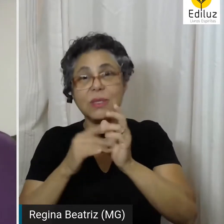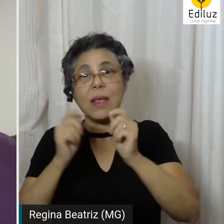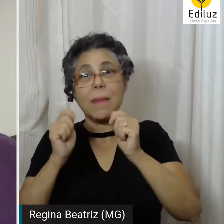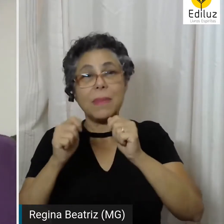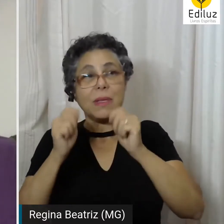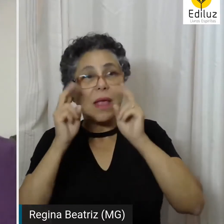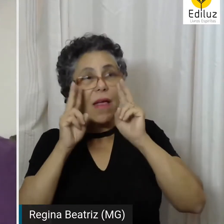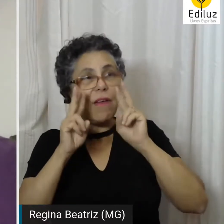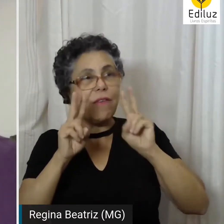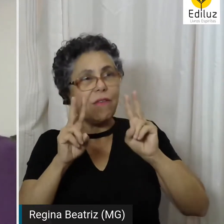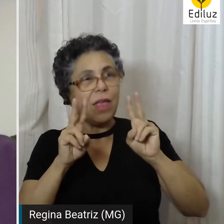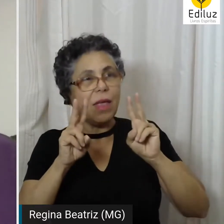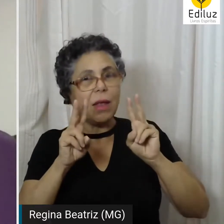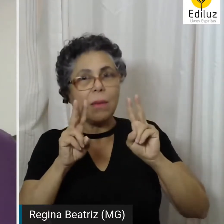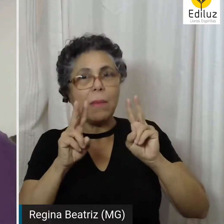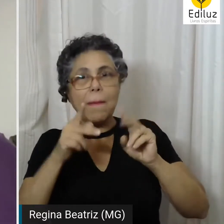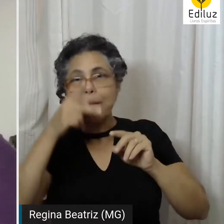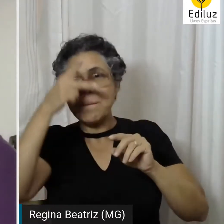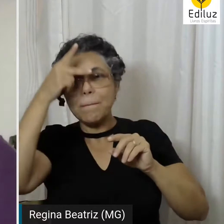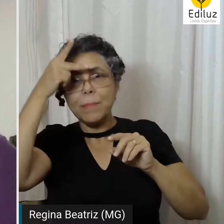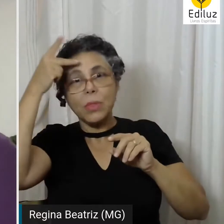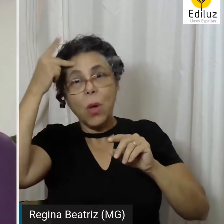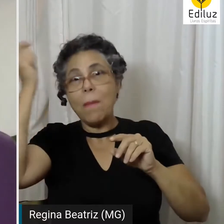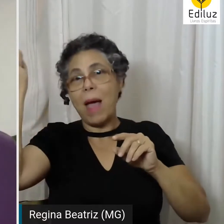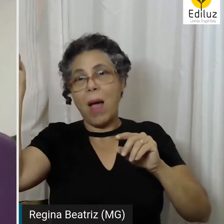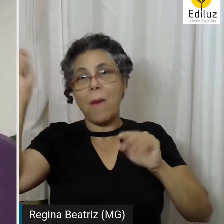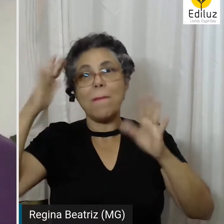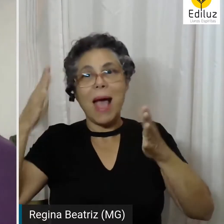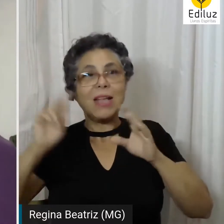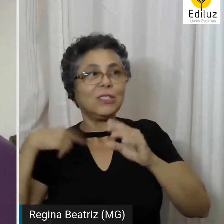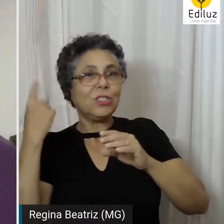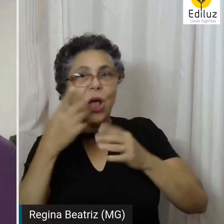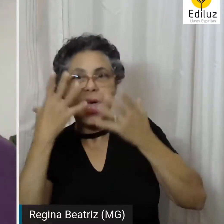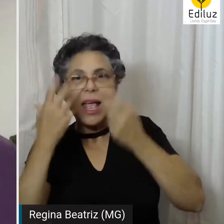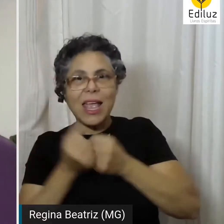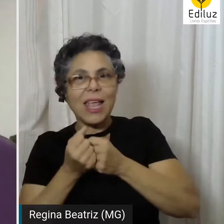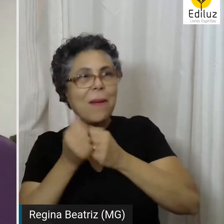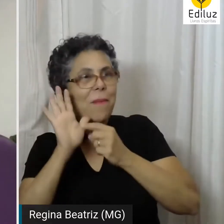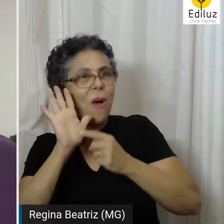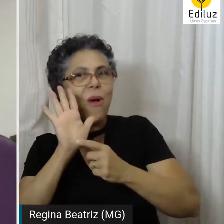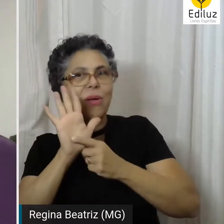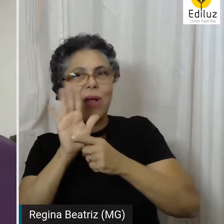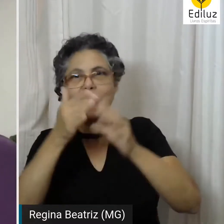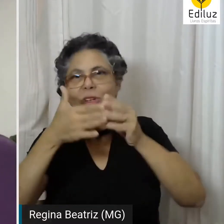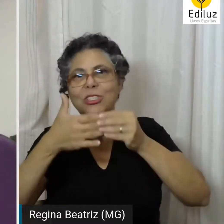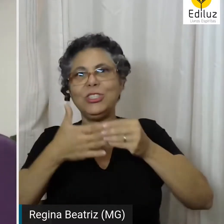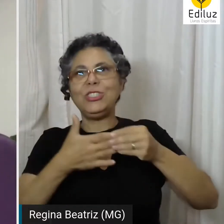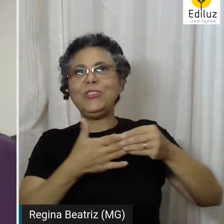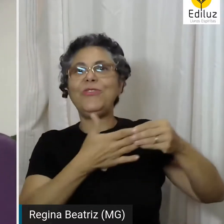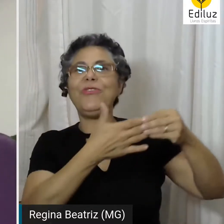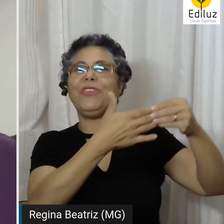uma divindade. Jesus, visto como uma divindade,